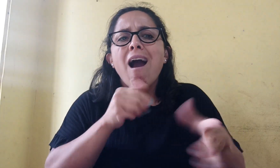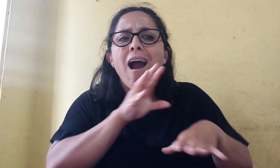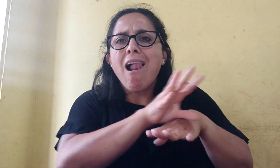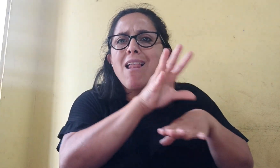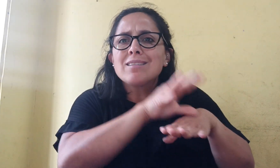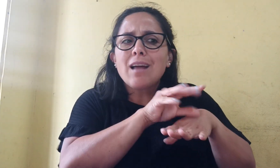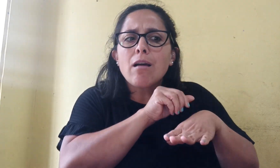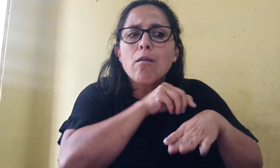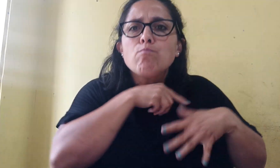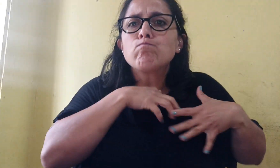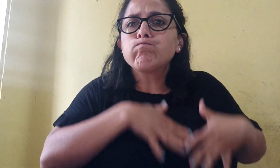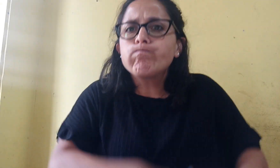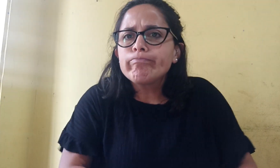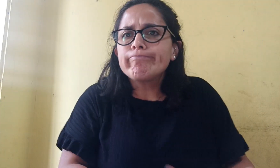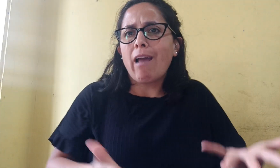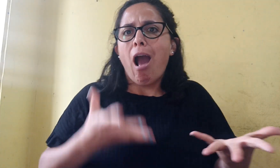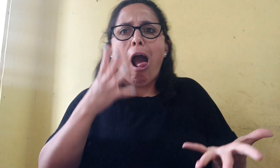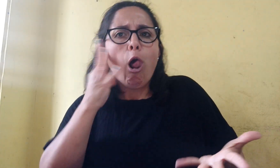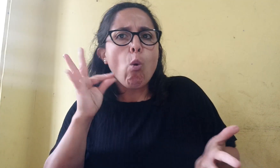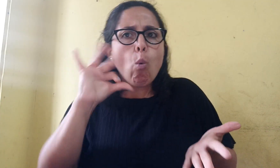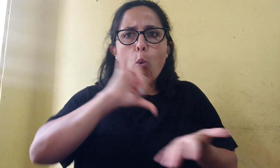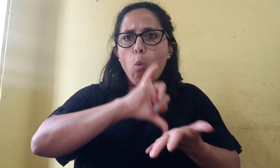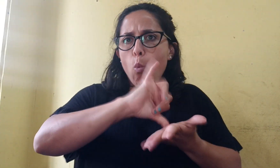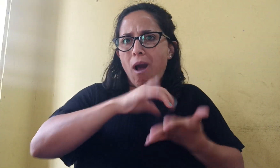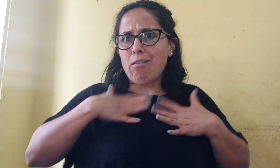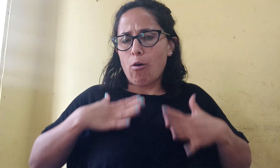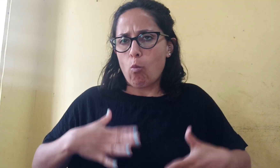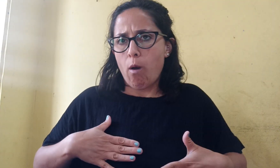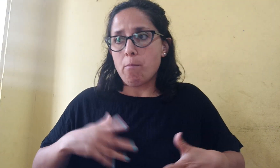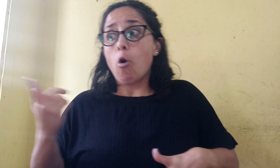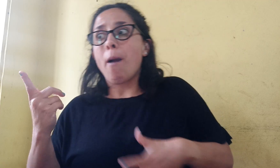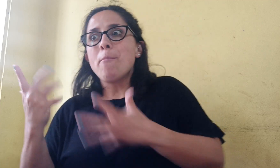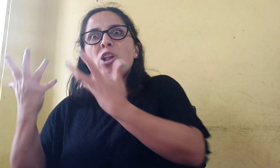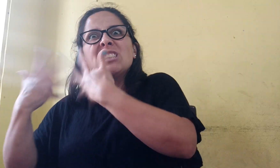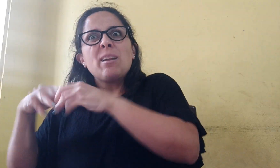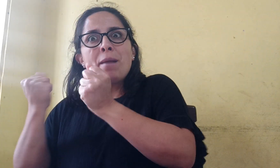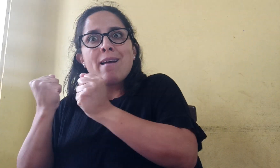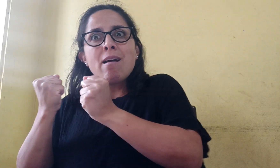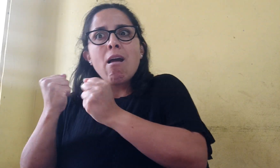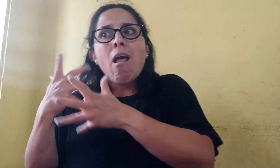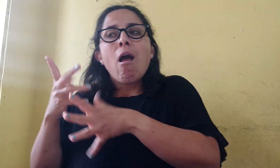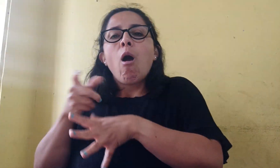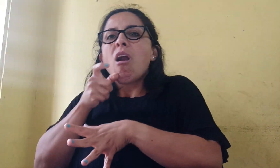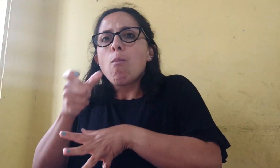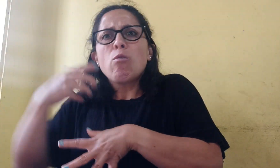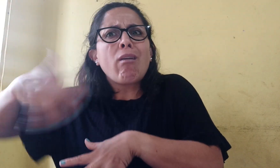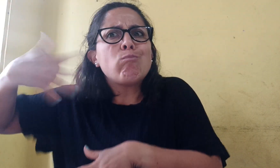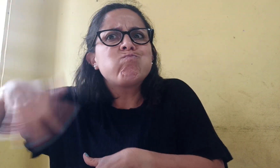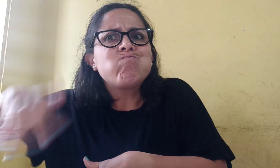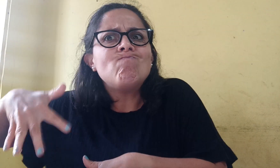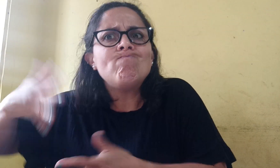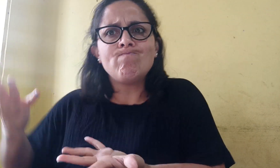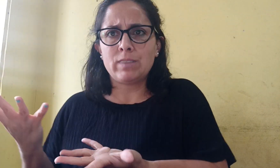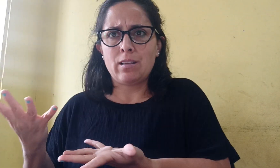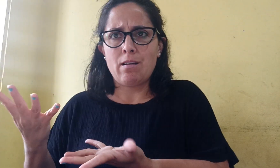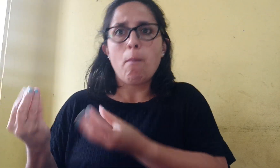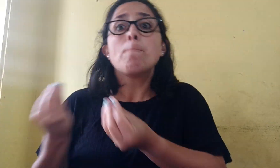tejido, y el sistema nervioso actúa con rapidez. Esto que dice responde con rapidez es porque lo hace a través de